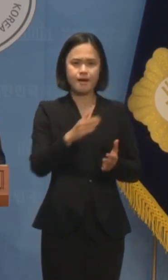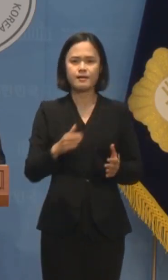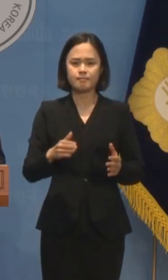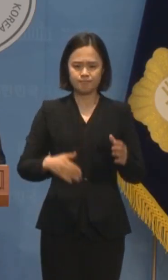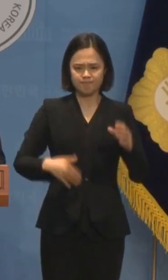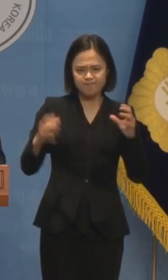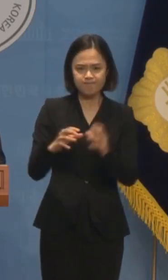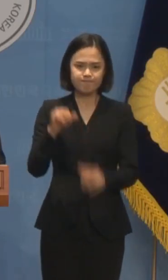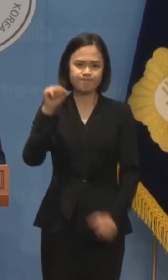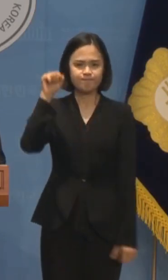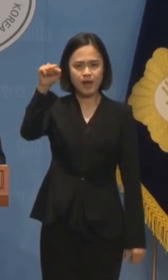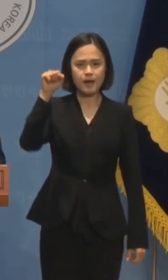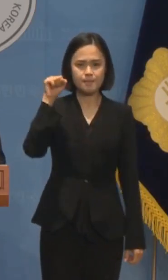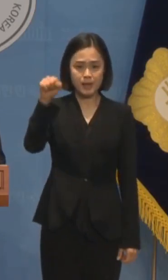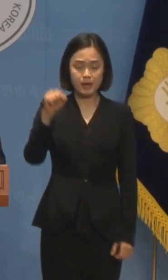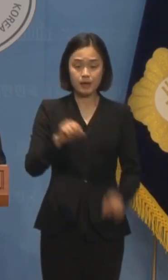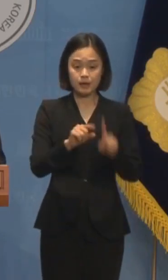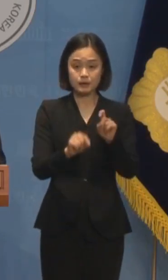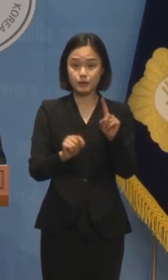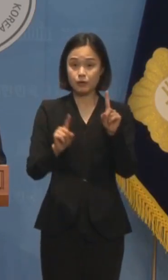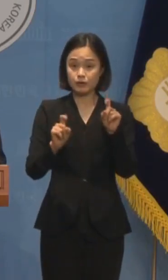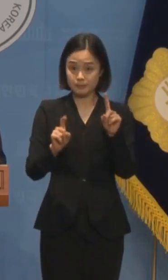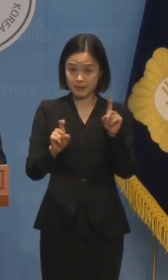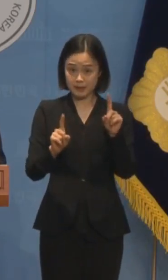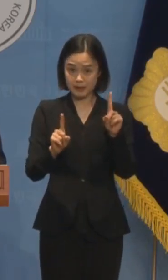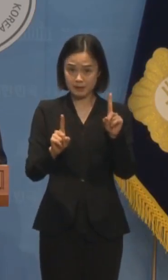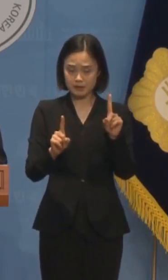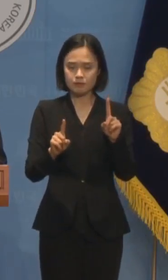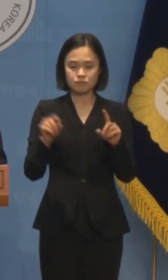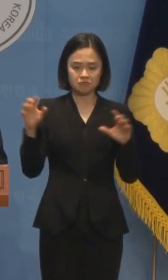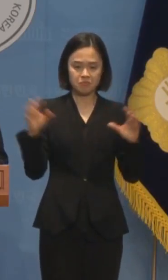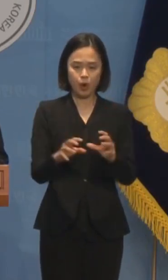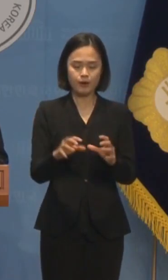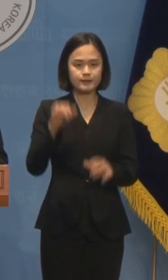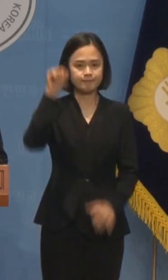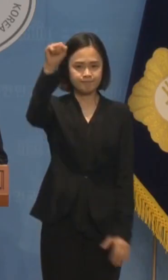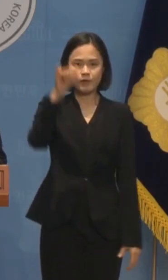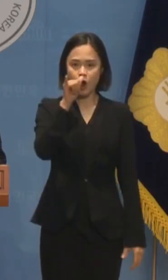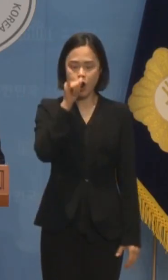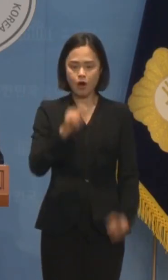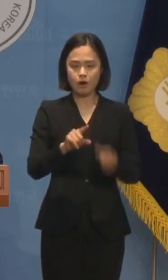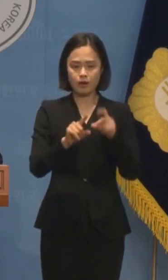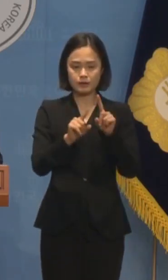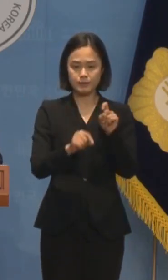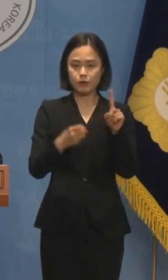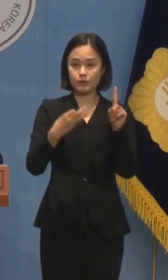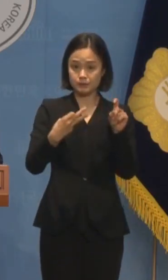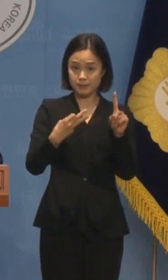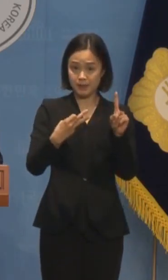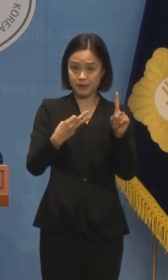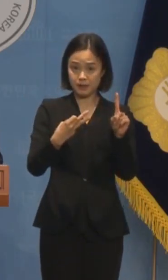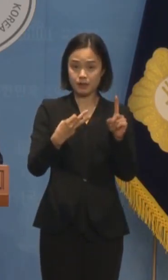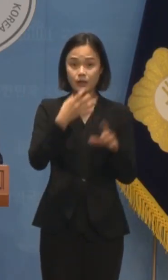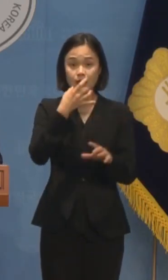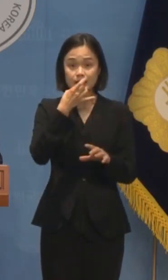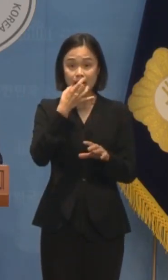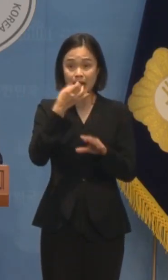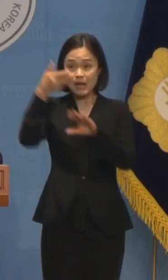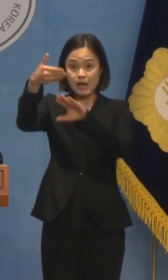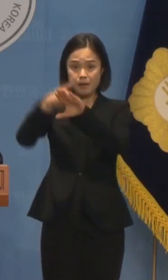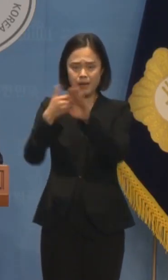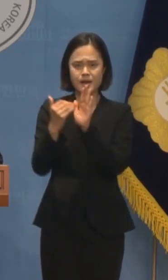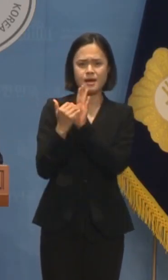11월 11일 천막농송 돌입, 11월 13일 수입 개방을